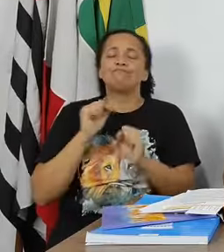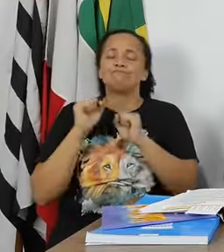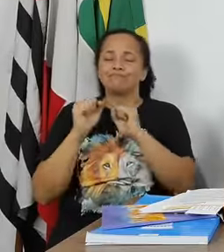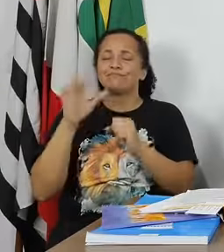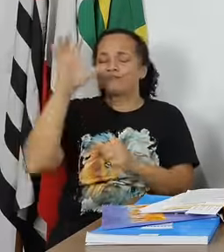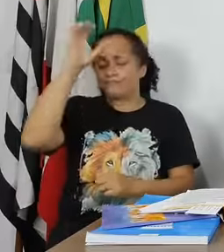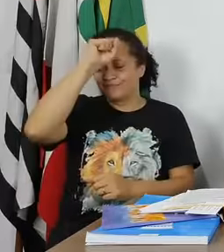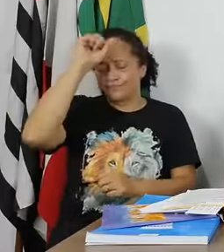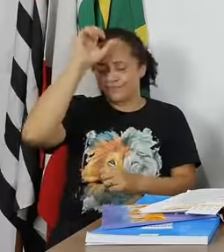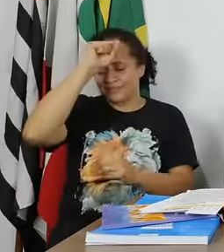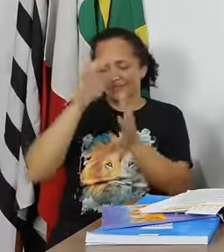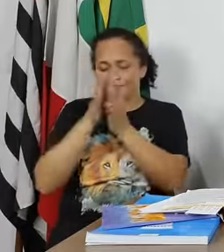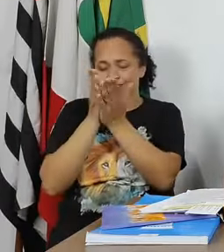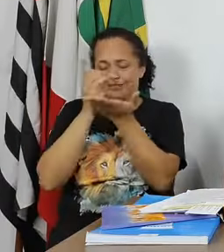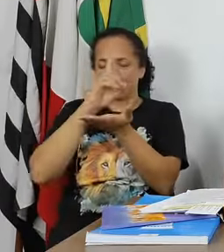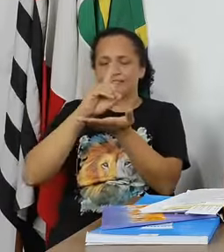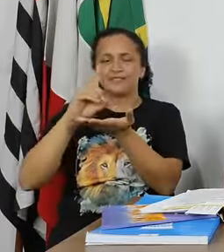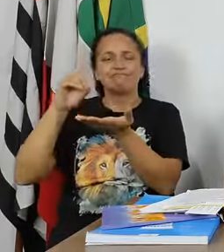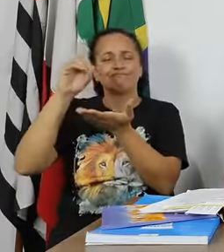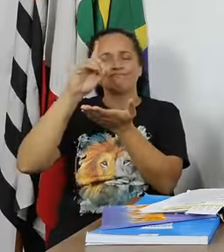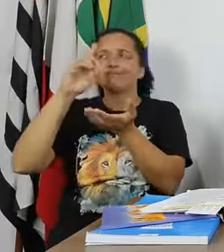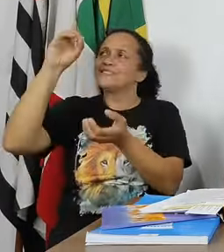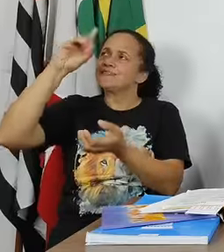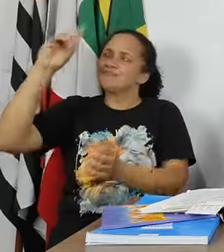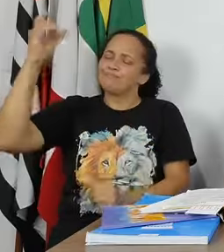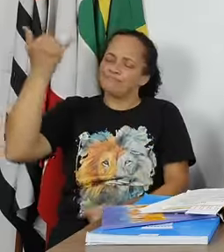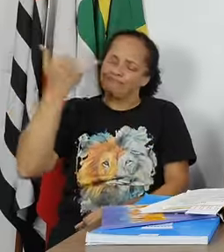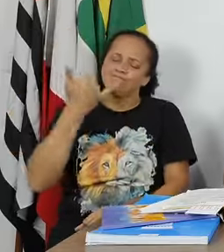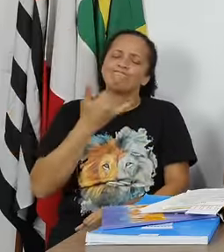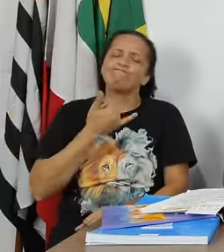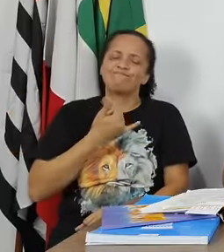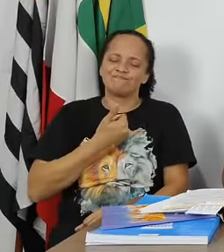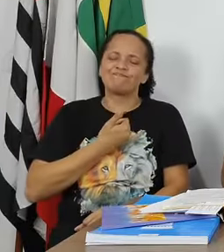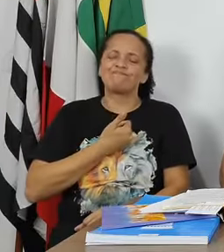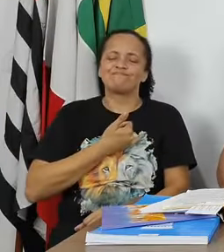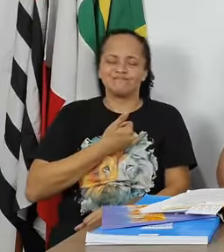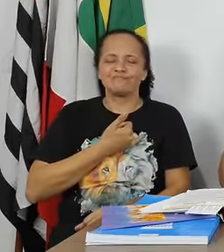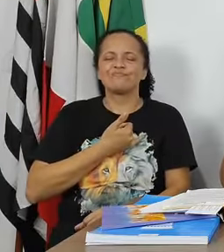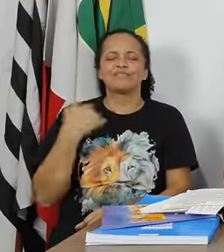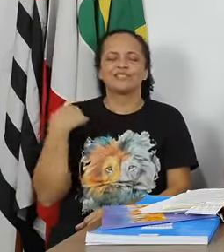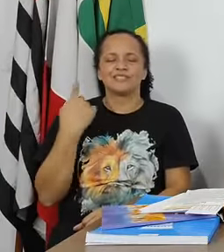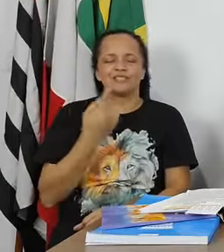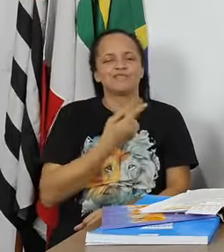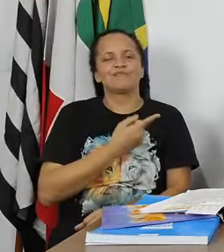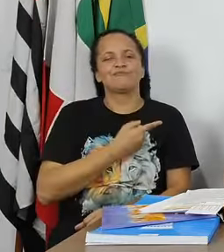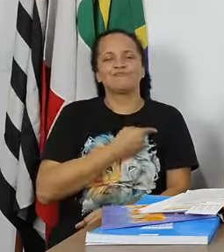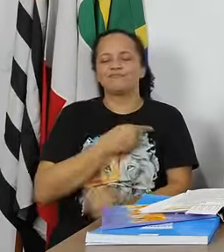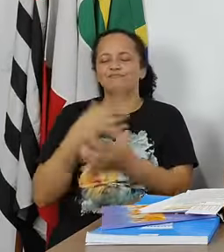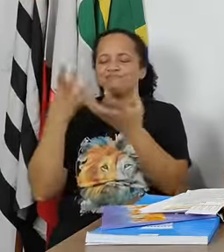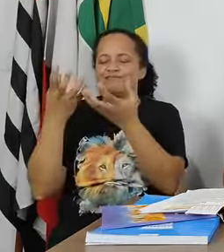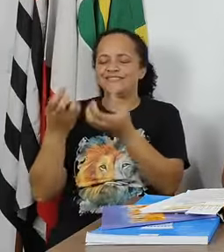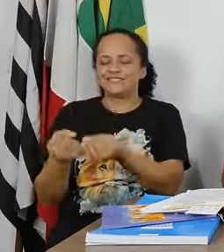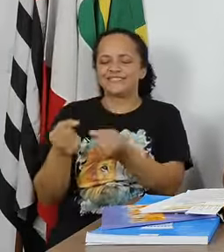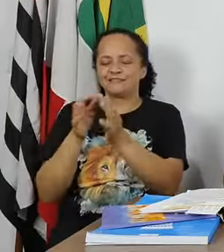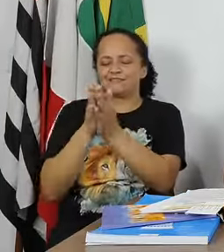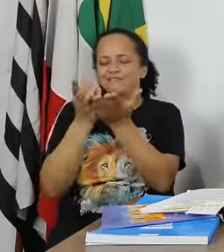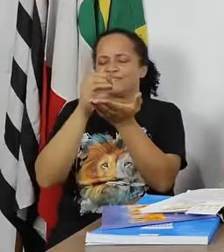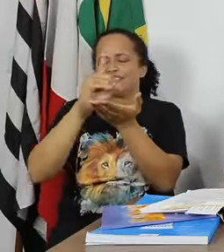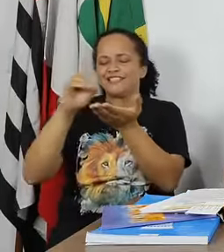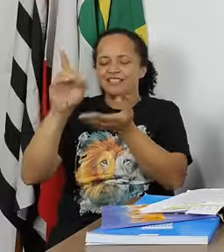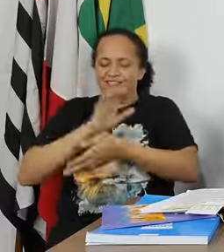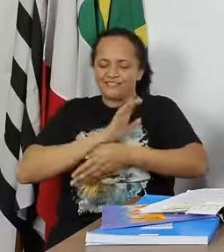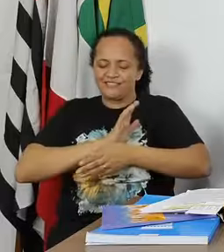palavra, ouvindo das suas orientações para nosso coração, Senhor. Pai, nós recebemos a sua palavra com o coração aberto,